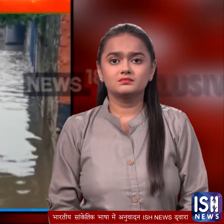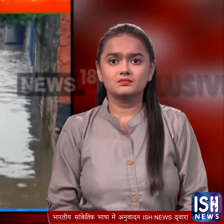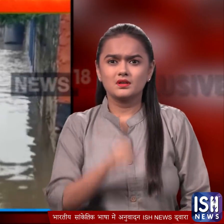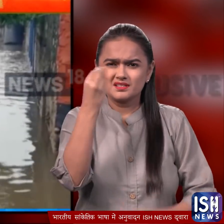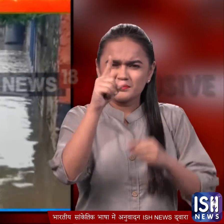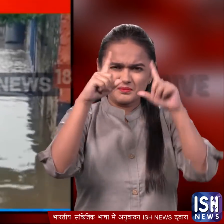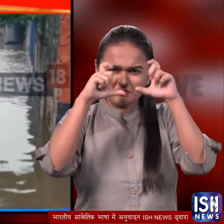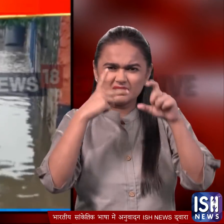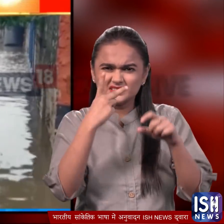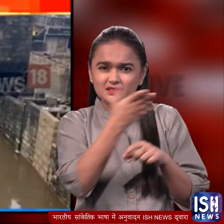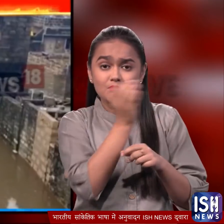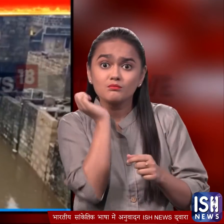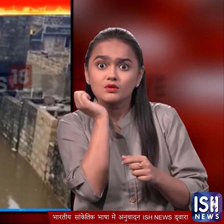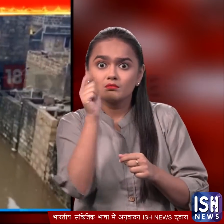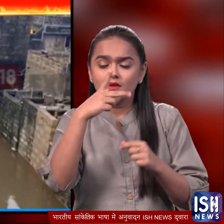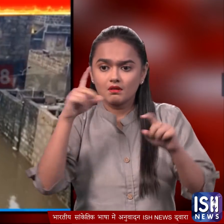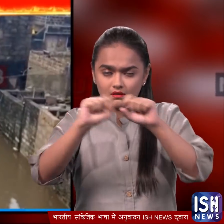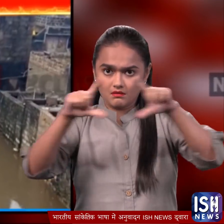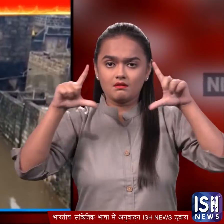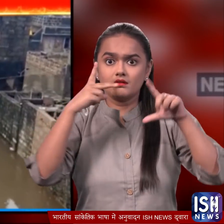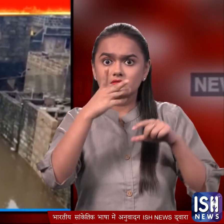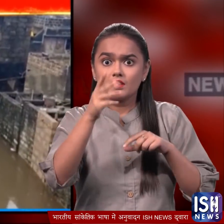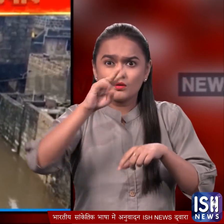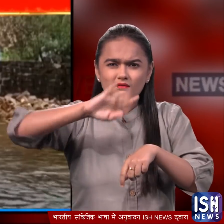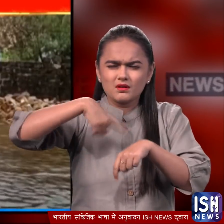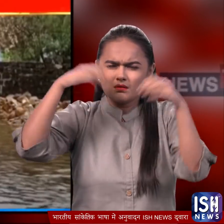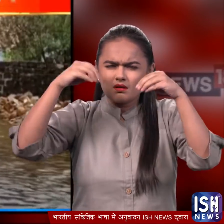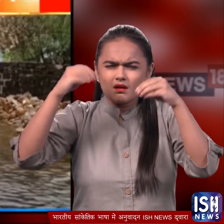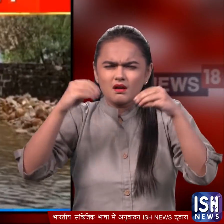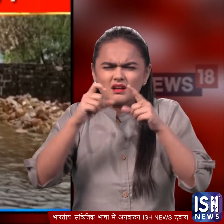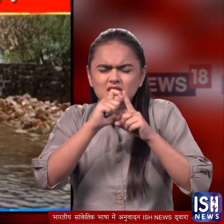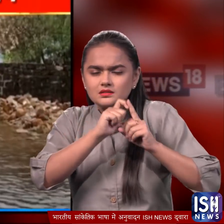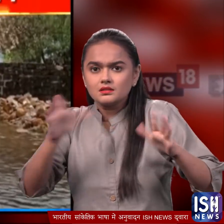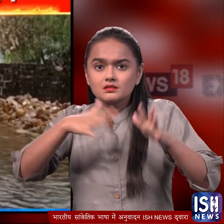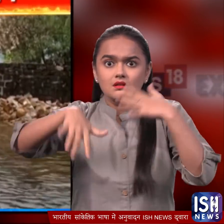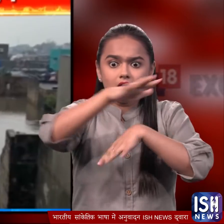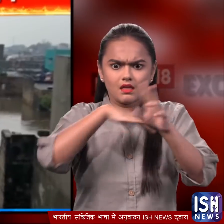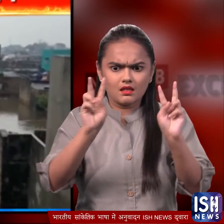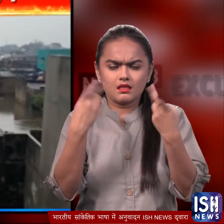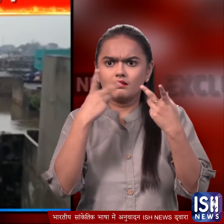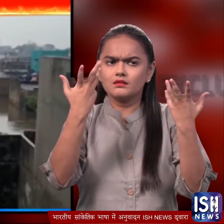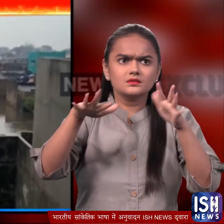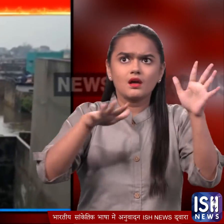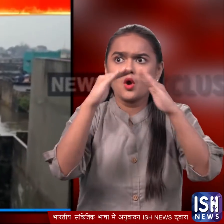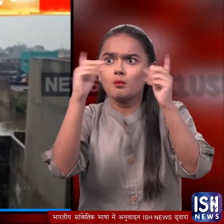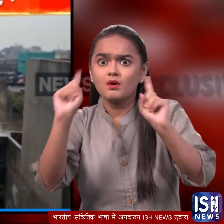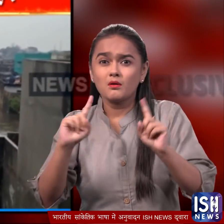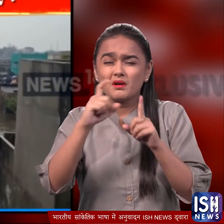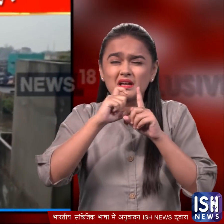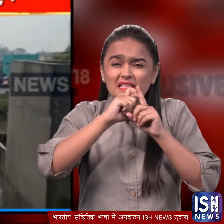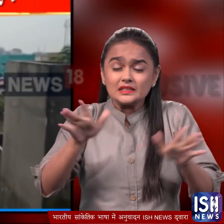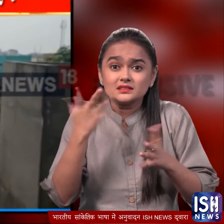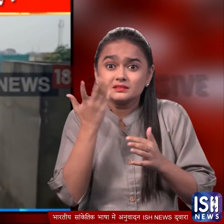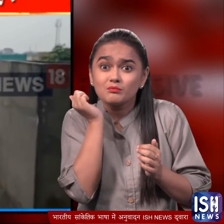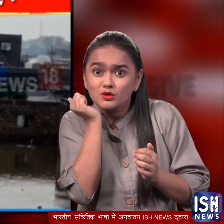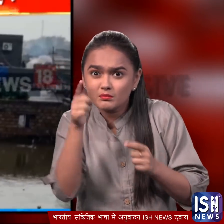जिसकी एक तस्वीर पोरबंदर से सामने आई। वहां बीते 24 घंटों में इतना पानी बरसा कि रिहायशी इलाकों की सूरत ही बिगड़ गई। सबसे ज्यादा बुरे हालात तो पोरबंदर के